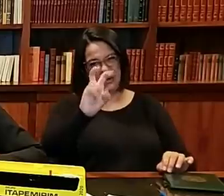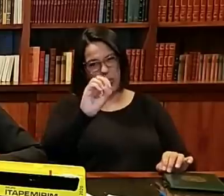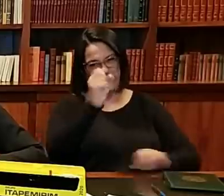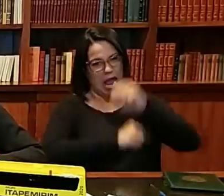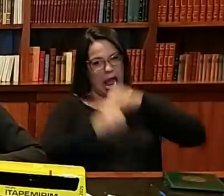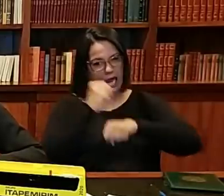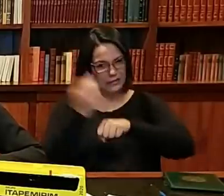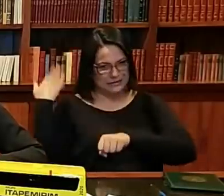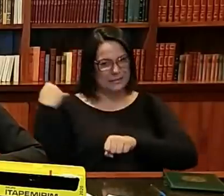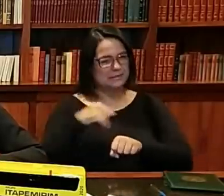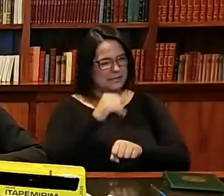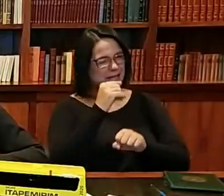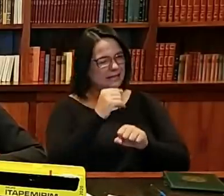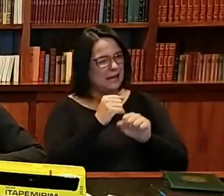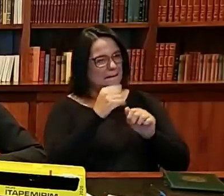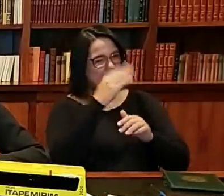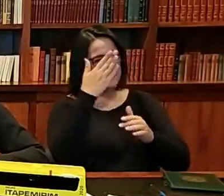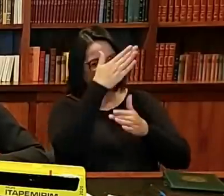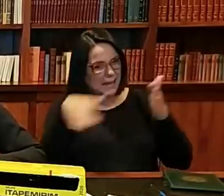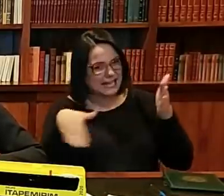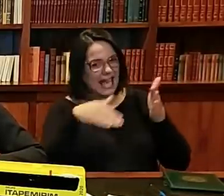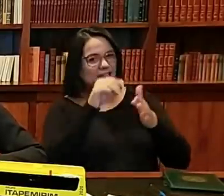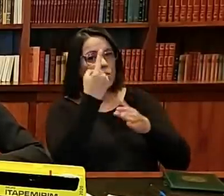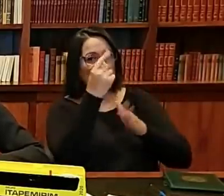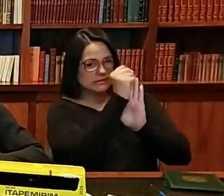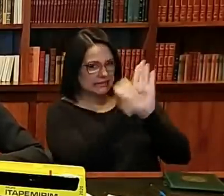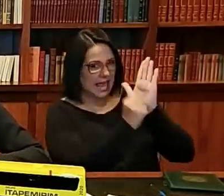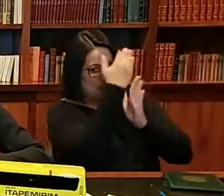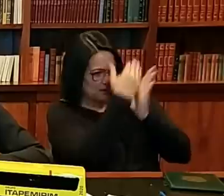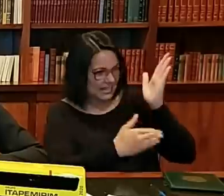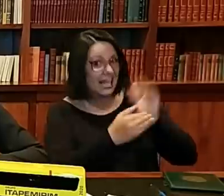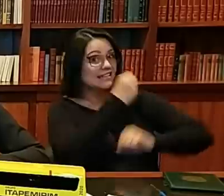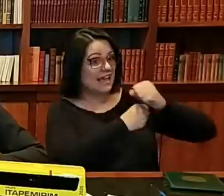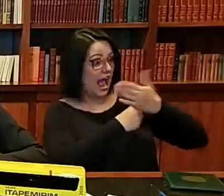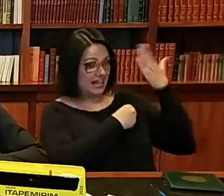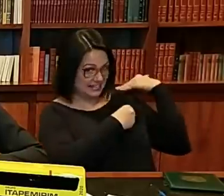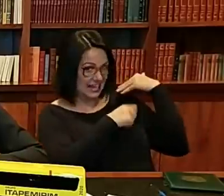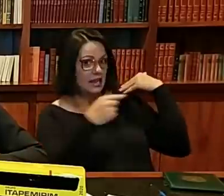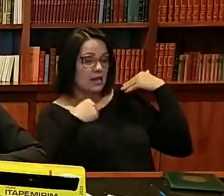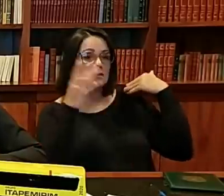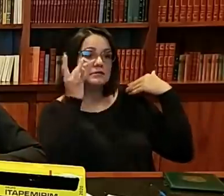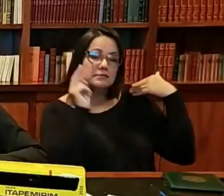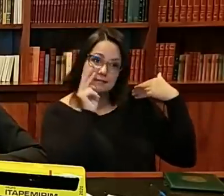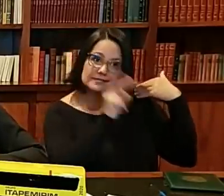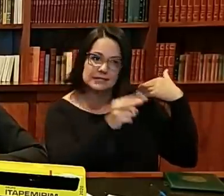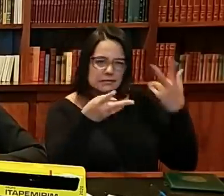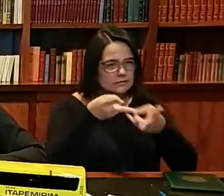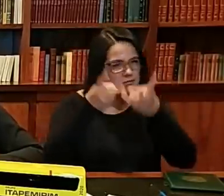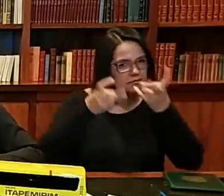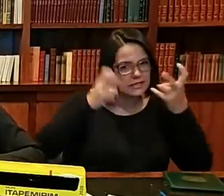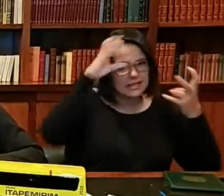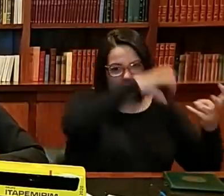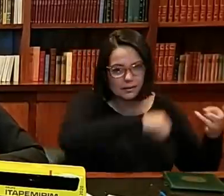século atrás, eu, Augusto Nunes aí, meio século atrás, né? Acho que não tem ninguém mais velho do que o Augusto Nunes aí. Eu via lá, eu aprendi na escola, né?